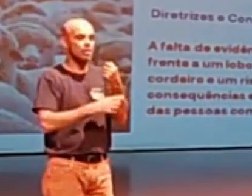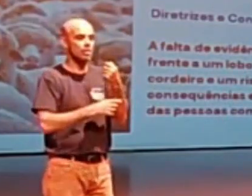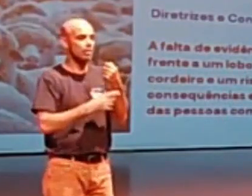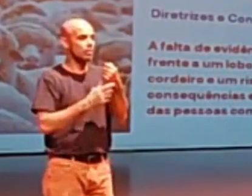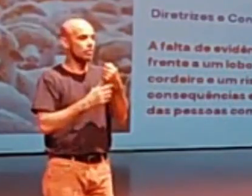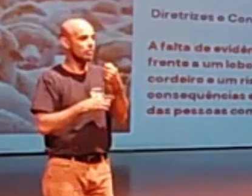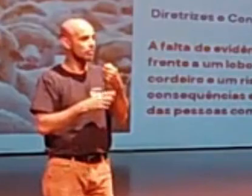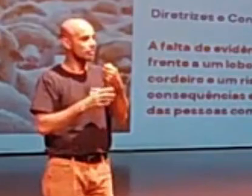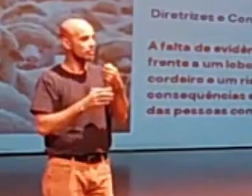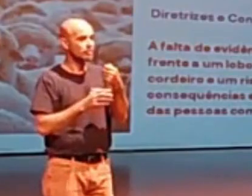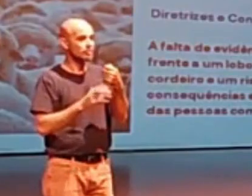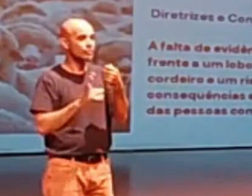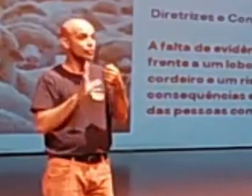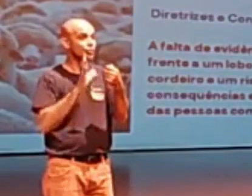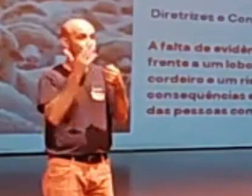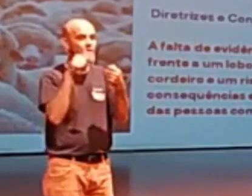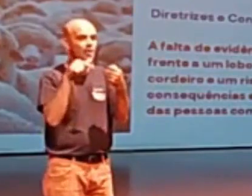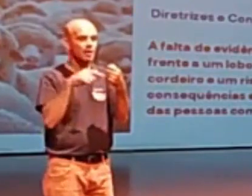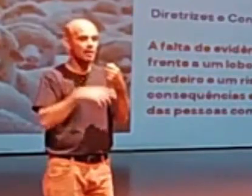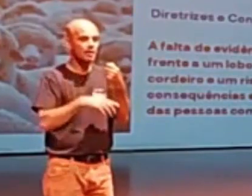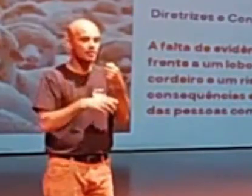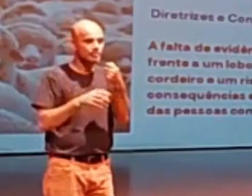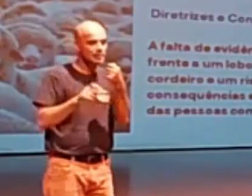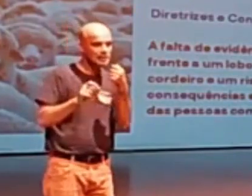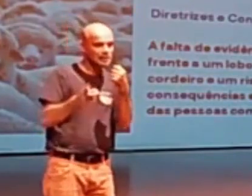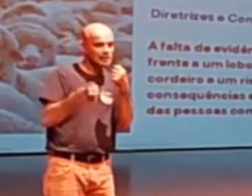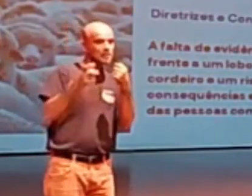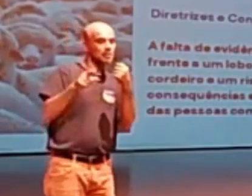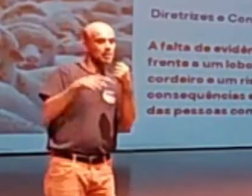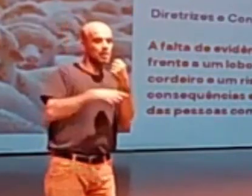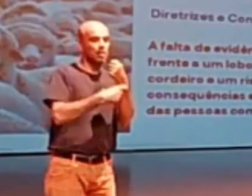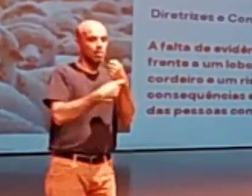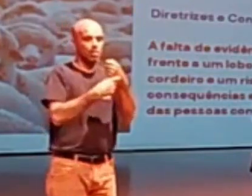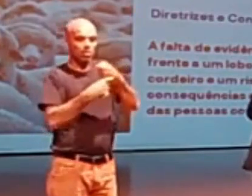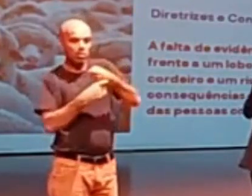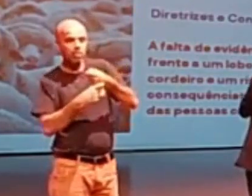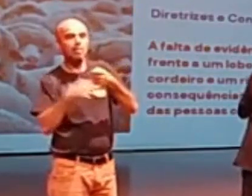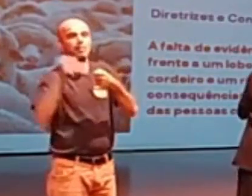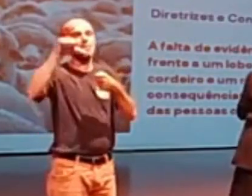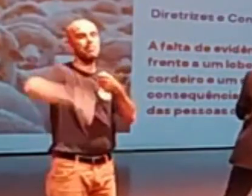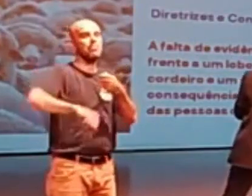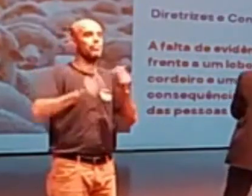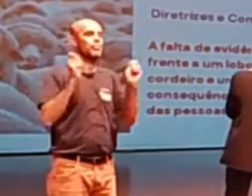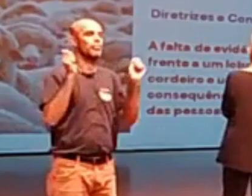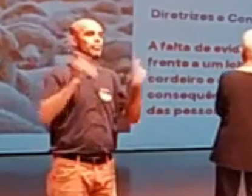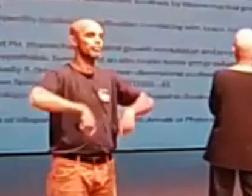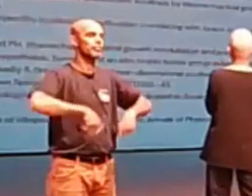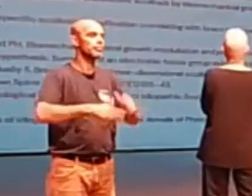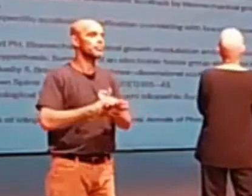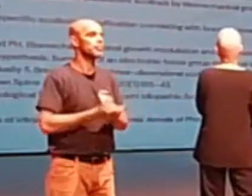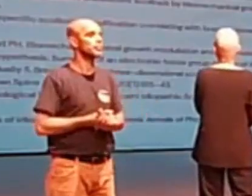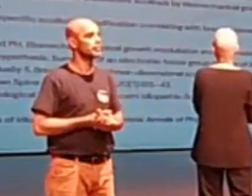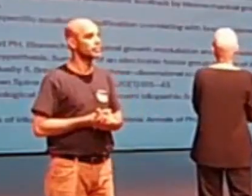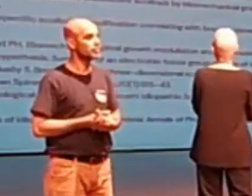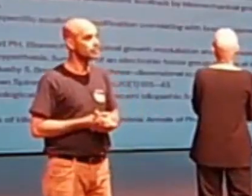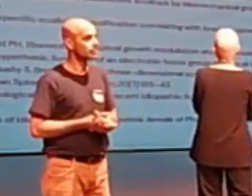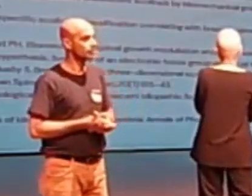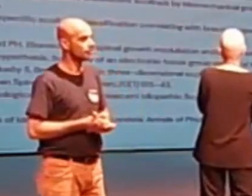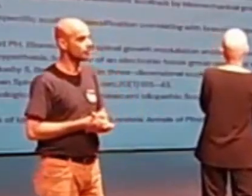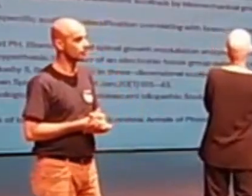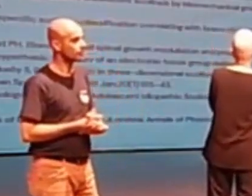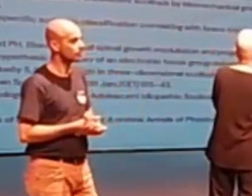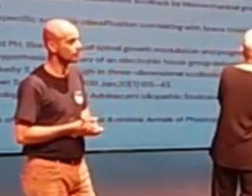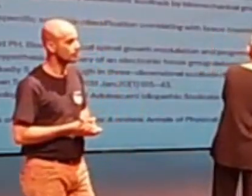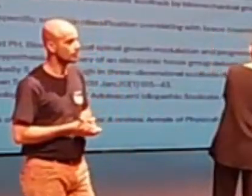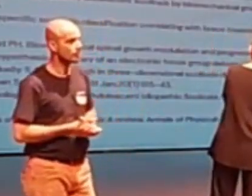nada, ela tem alguns sinais claros para a gente ver isso, mas ela pode piorar, certo?